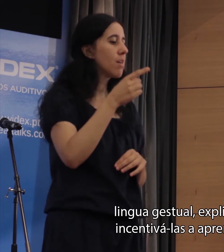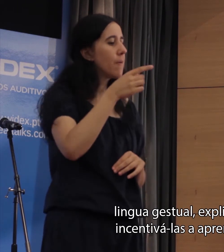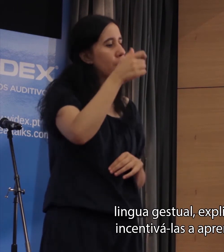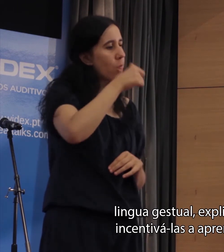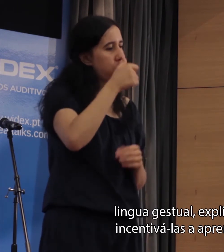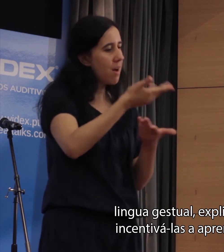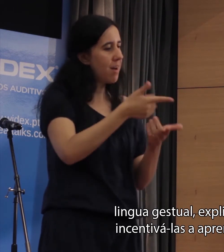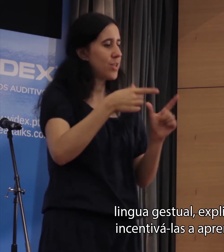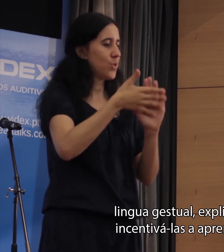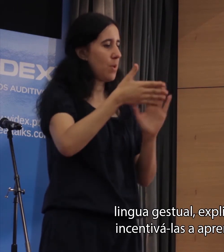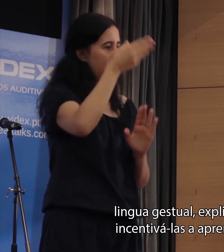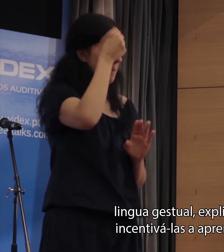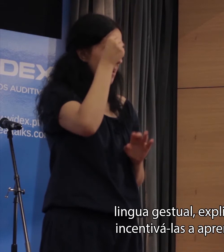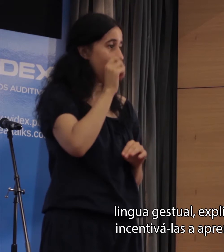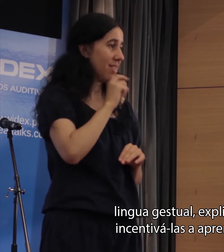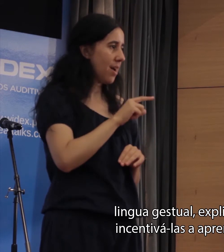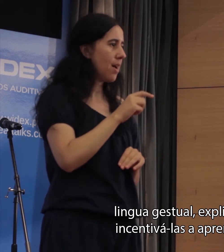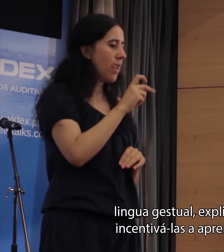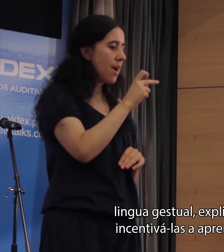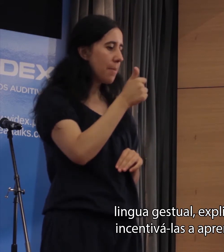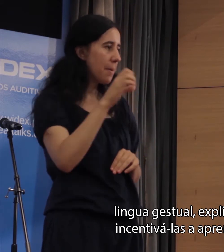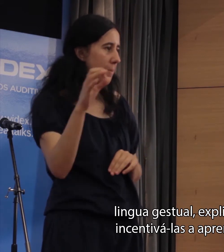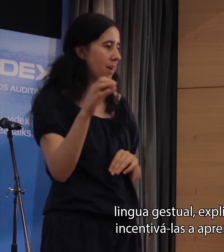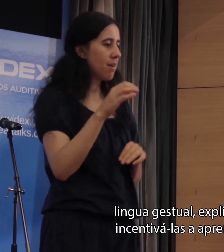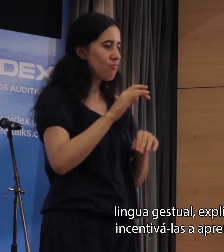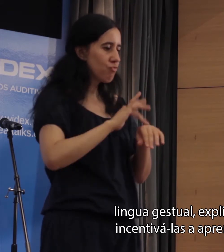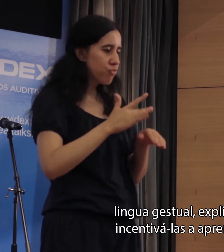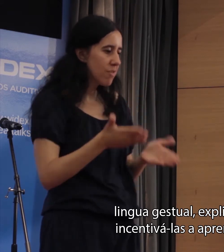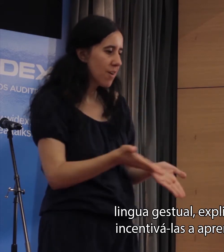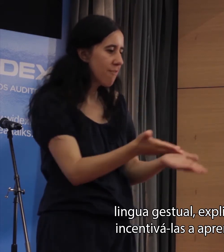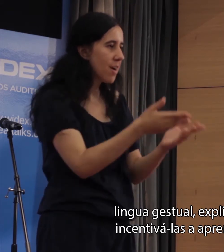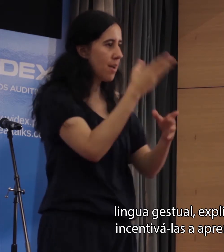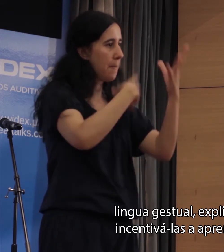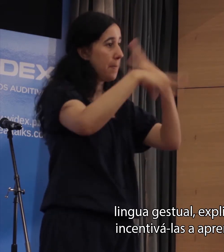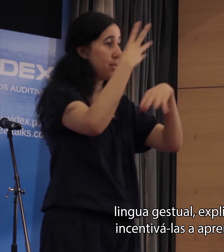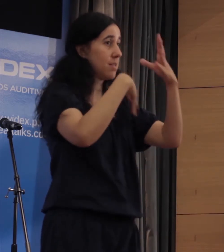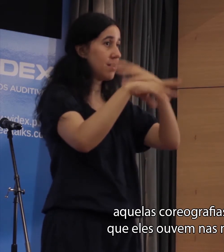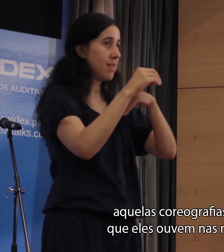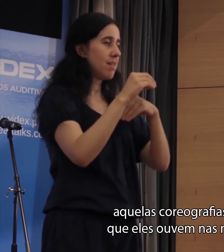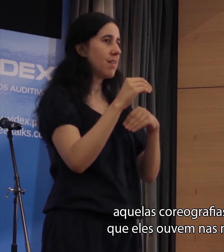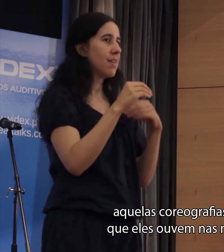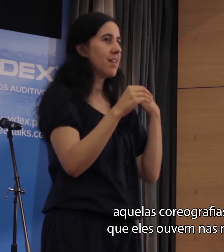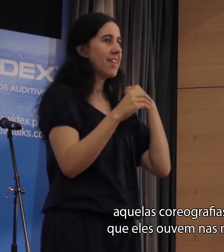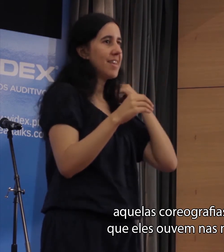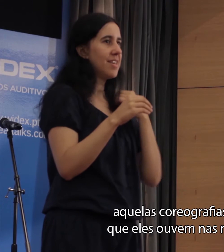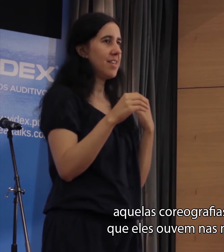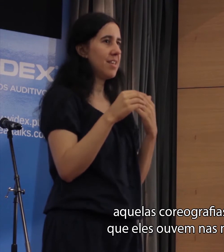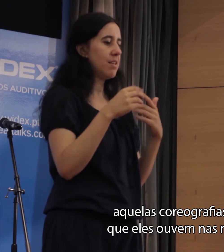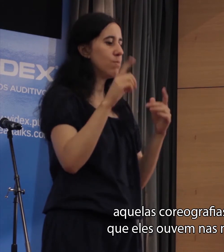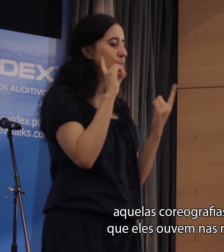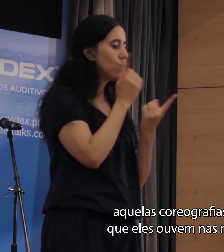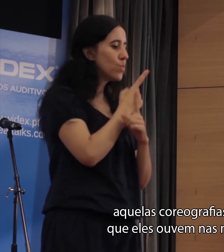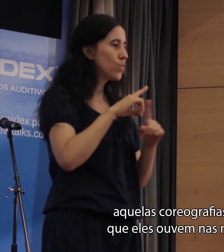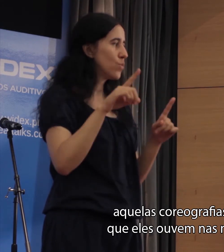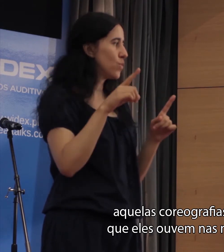aprender língua gestual. Explicar-lhes o beabá, incentivar-lhes a aprender e a fazer aquelas coreografias com as